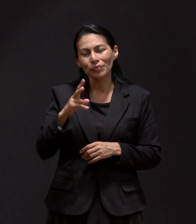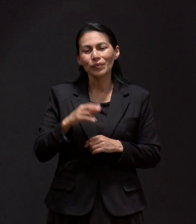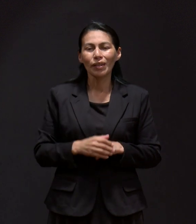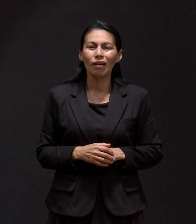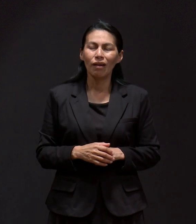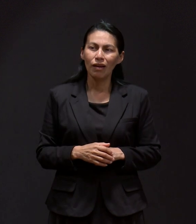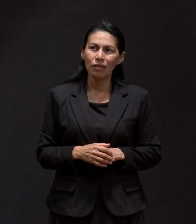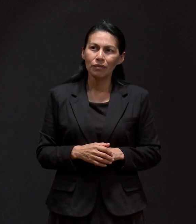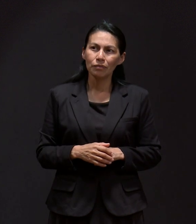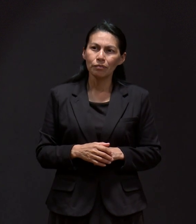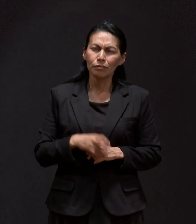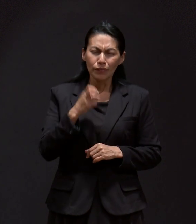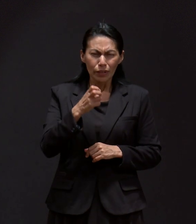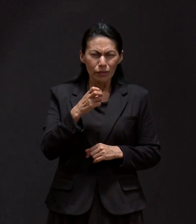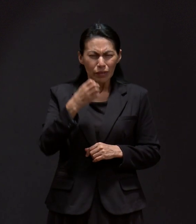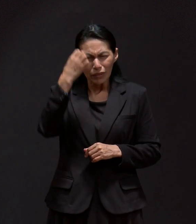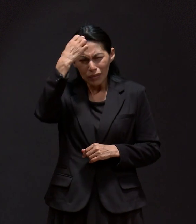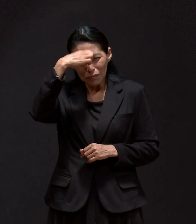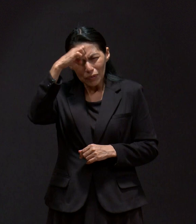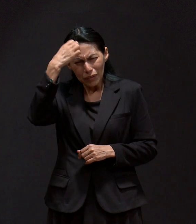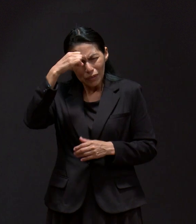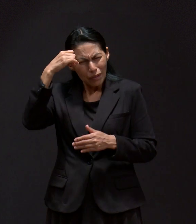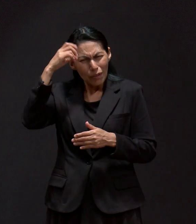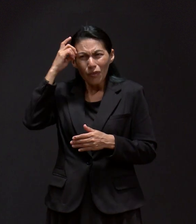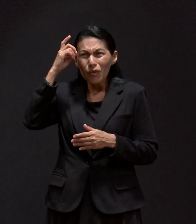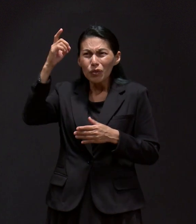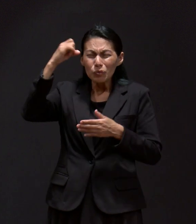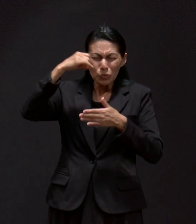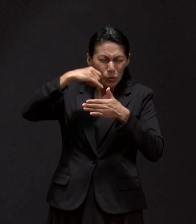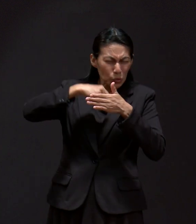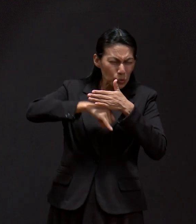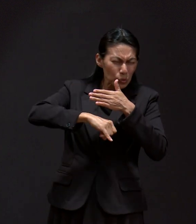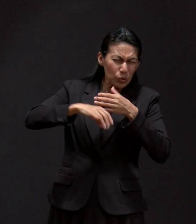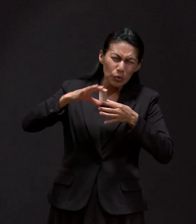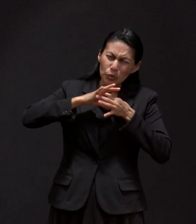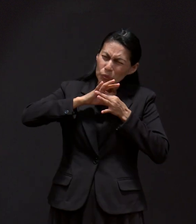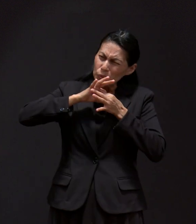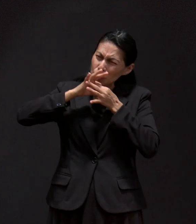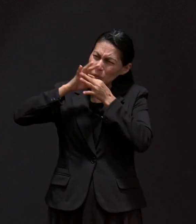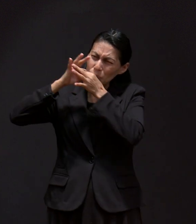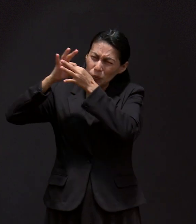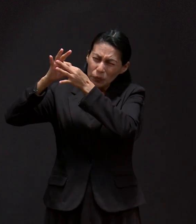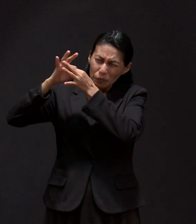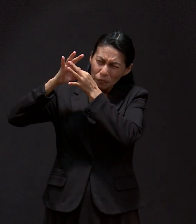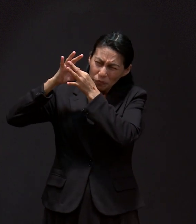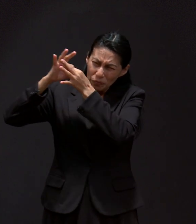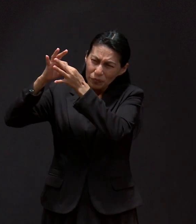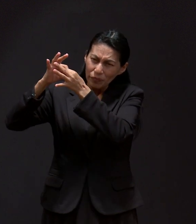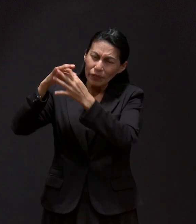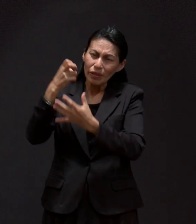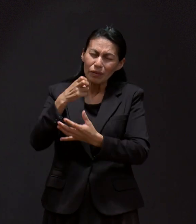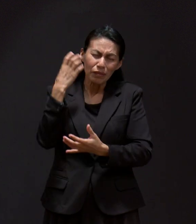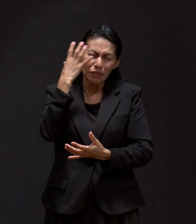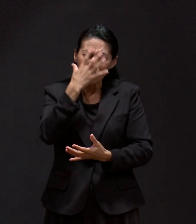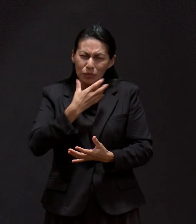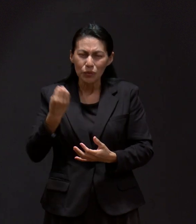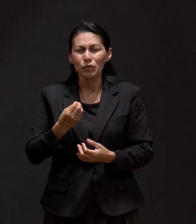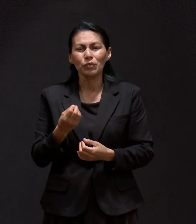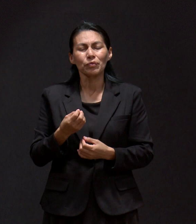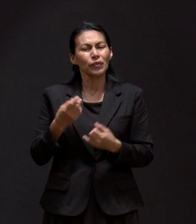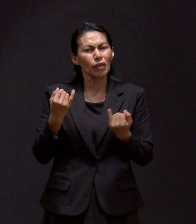veo tu experiencia demasiado profunda con dios que realmente